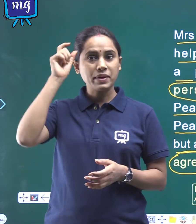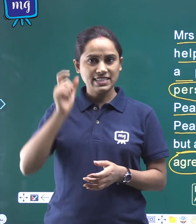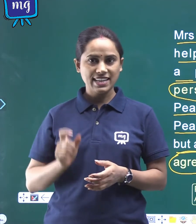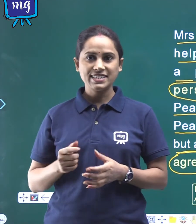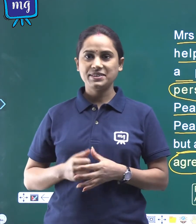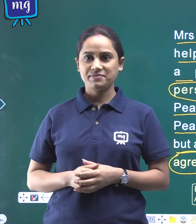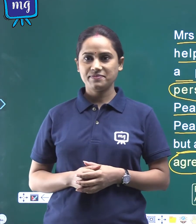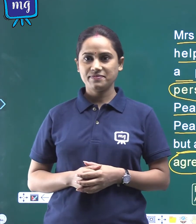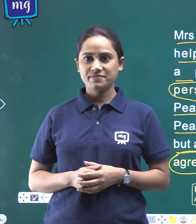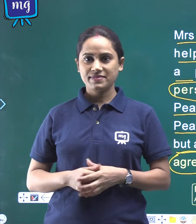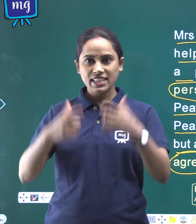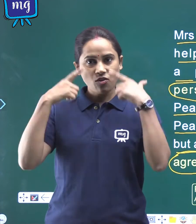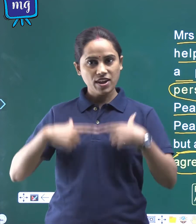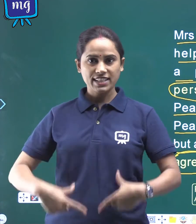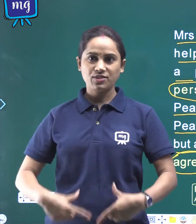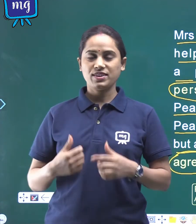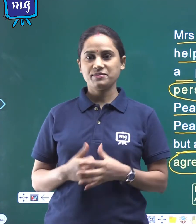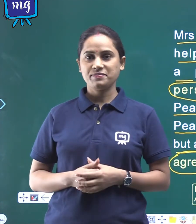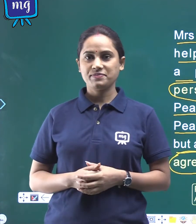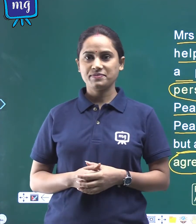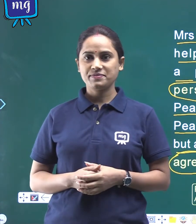personality, व्यक्तित्व.